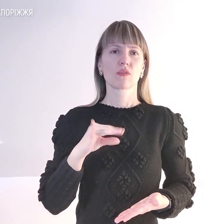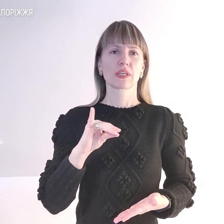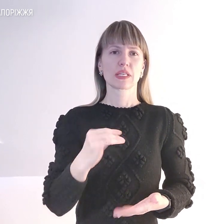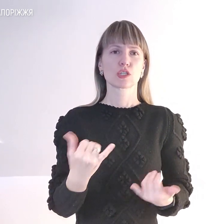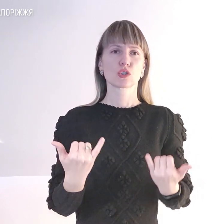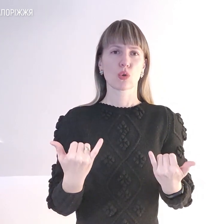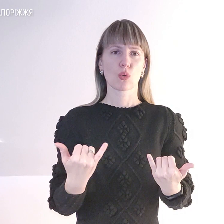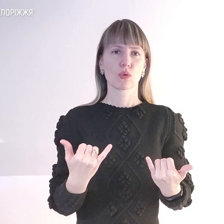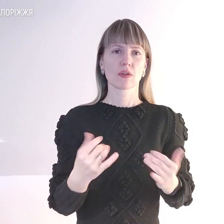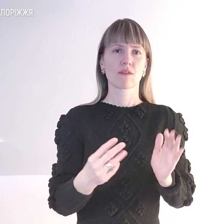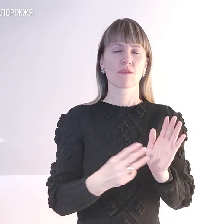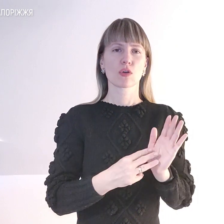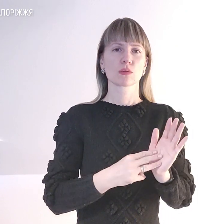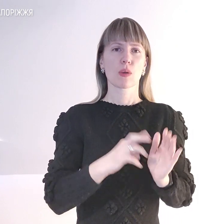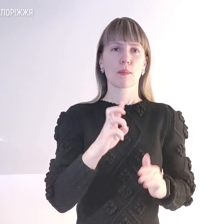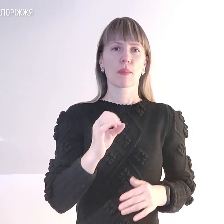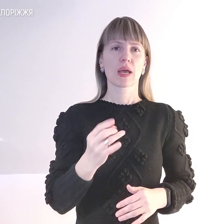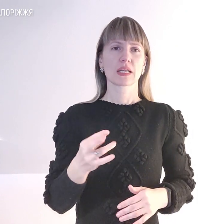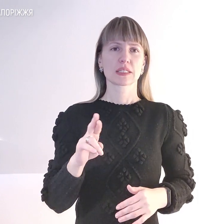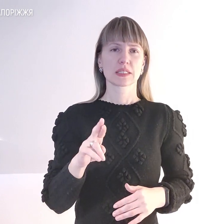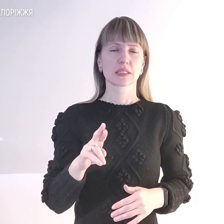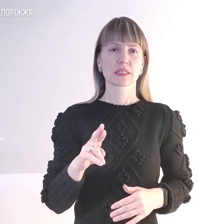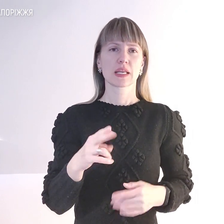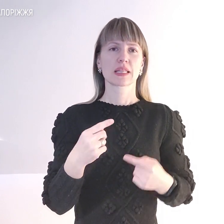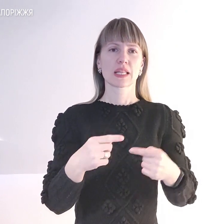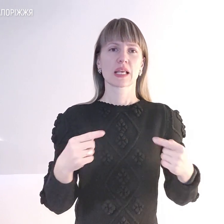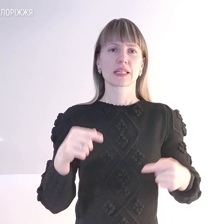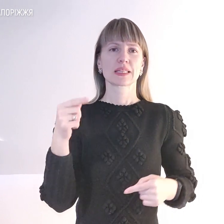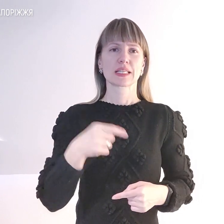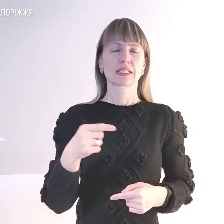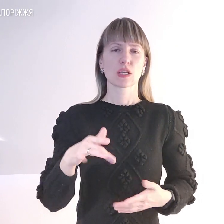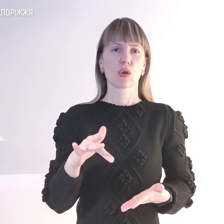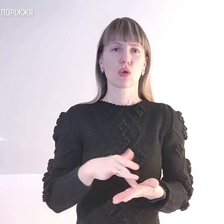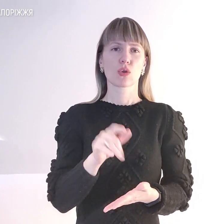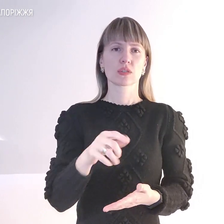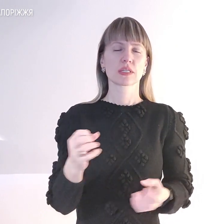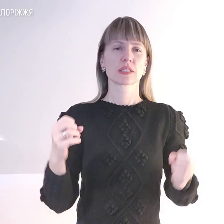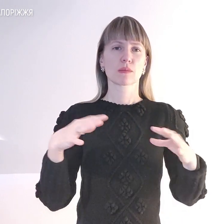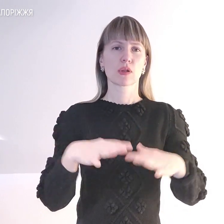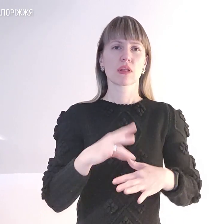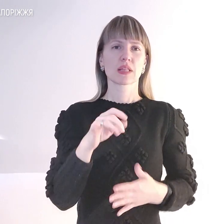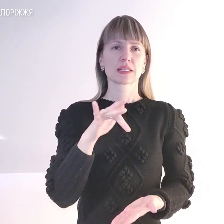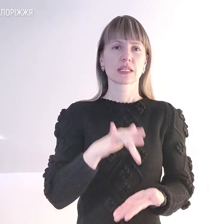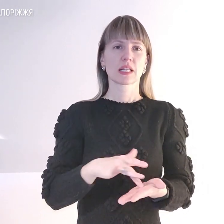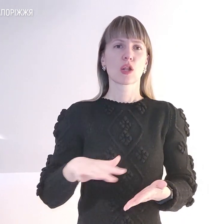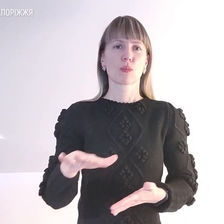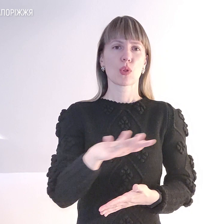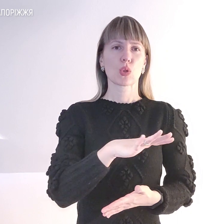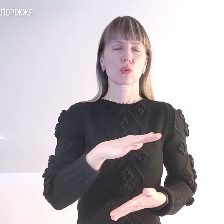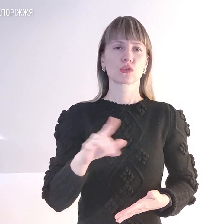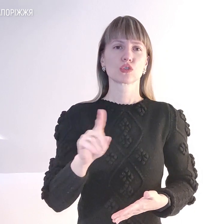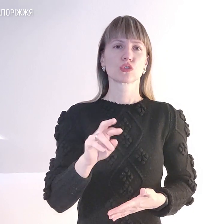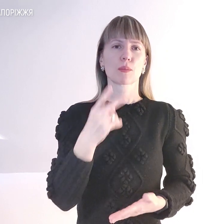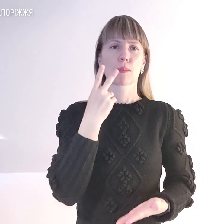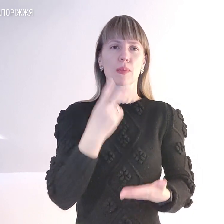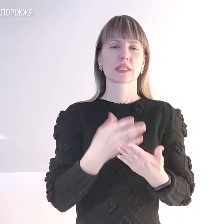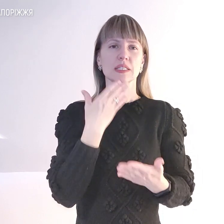сьогодні, 8 березня. Декілька тисяч містян зібралося на центральній площі, щоб висловити свій протест